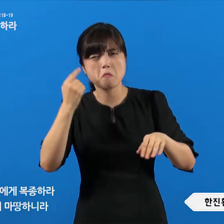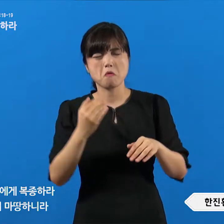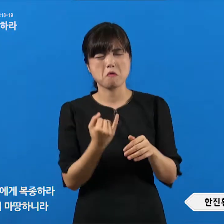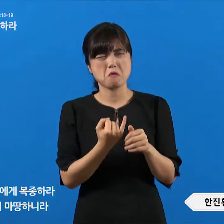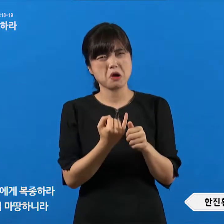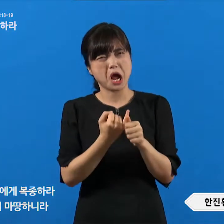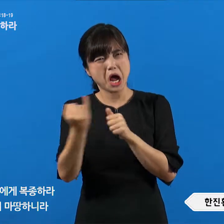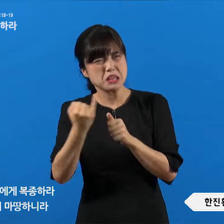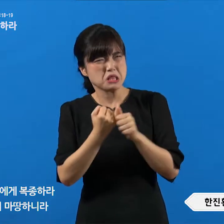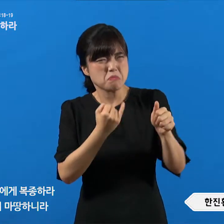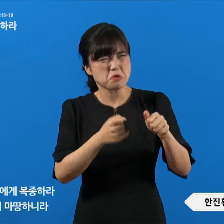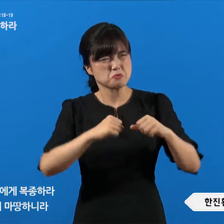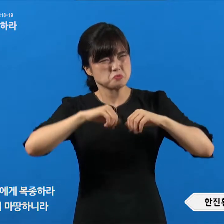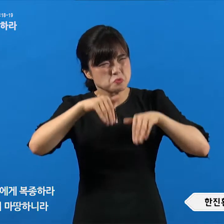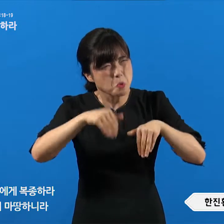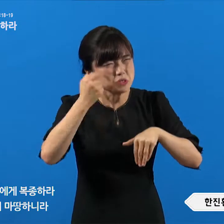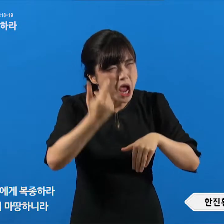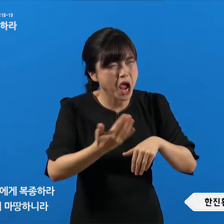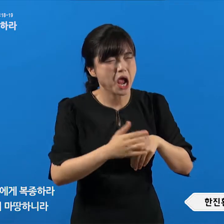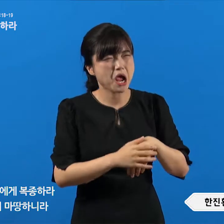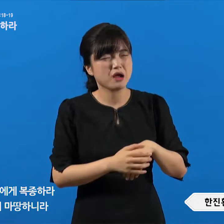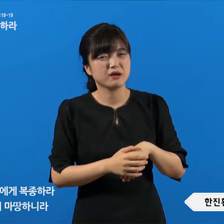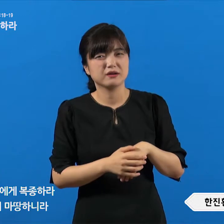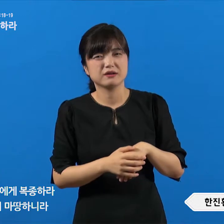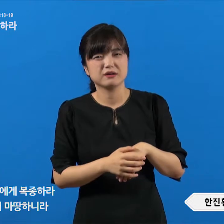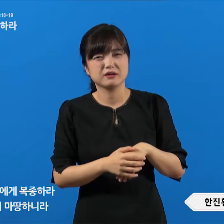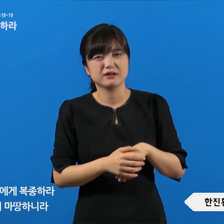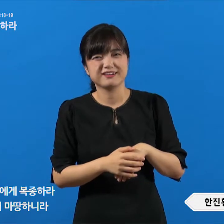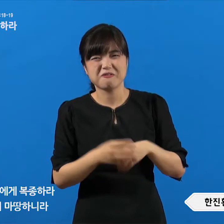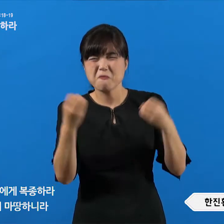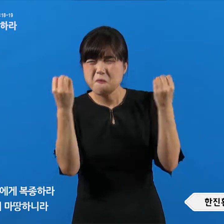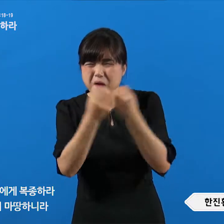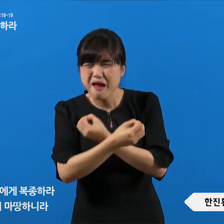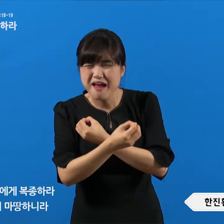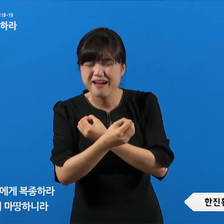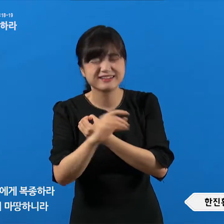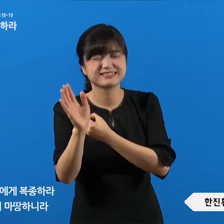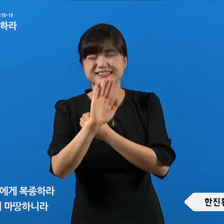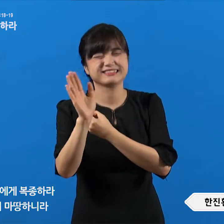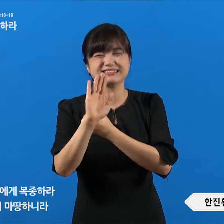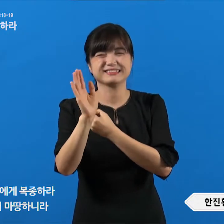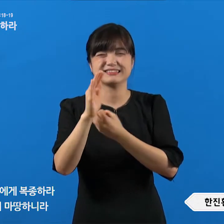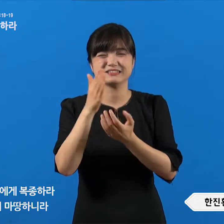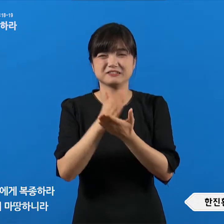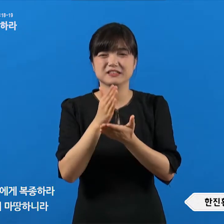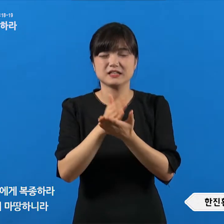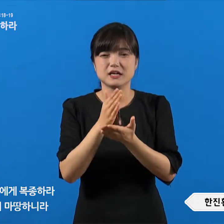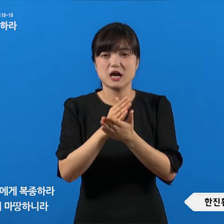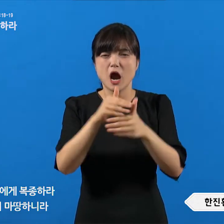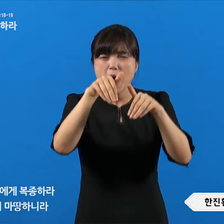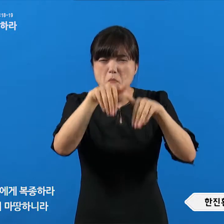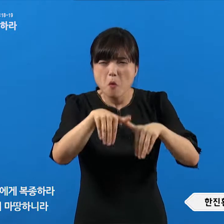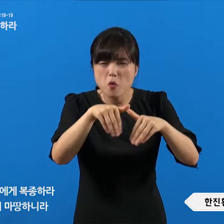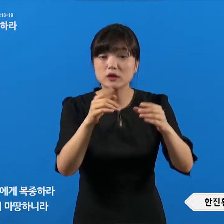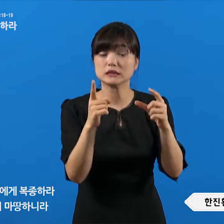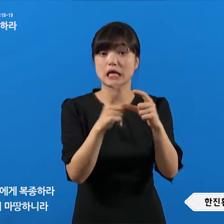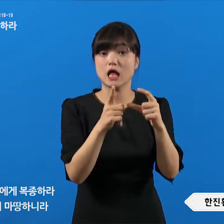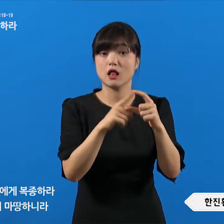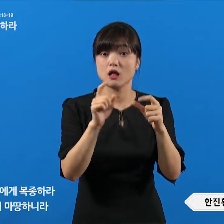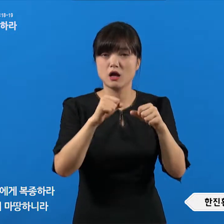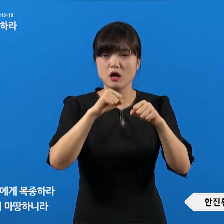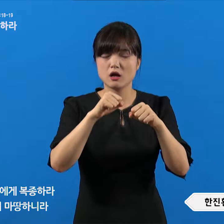남편의 종이냐? 복종하게, 그런 마음이 드는데, 그런데 여기 복종이라는